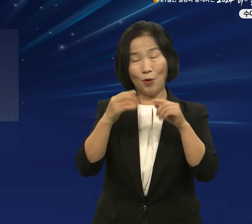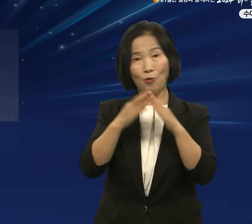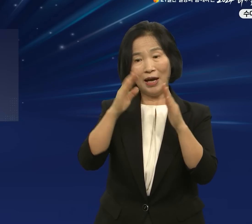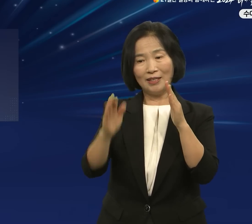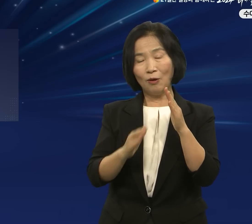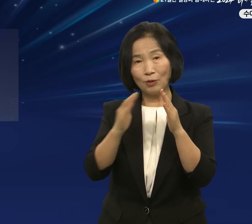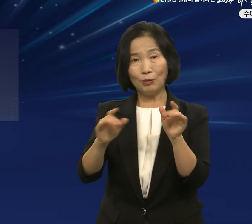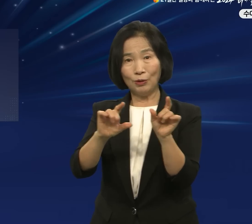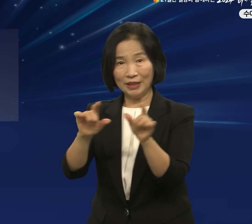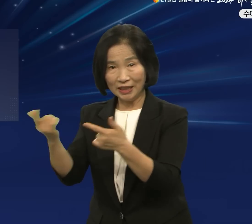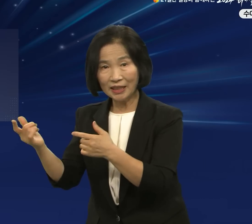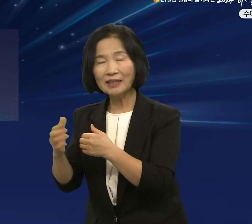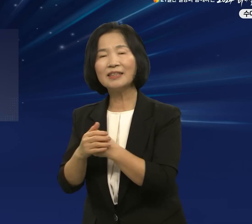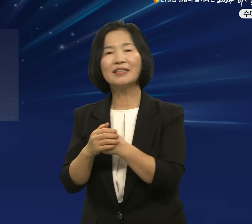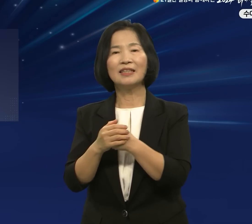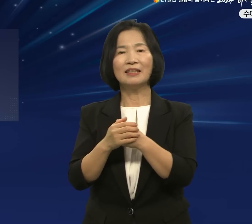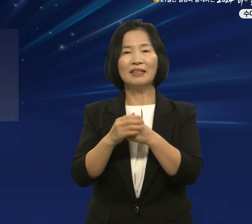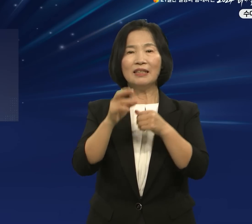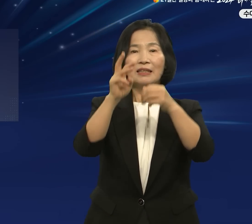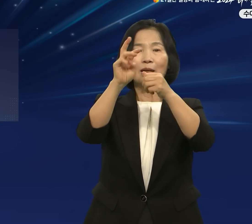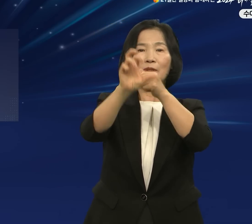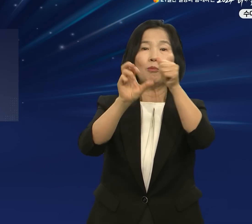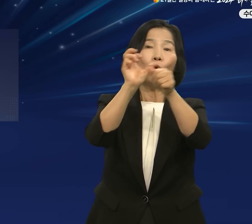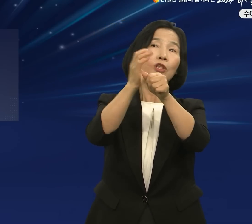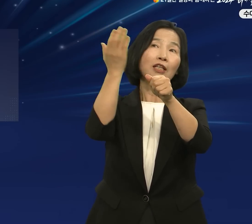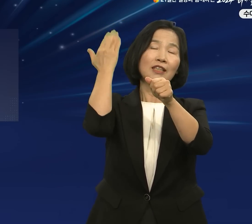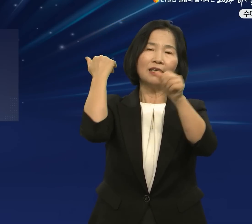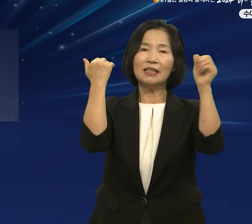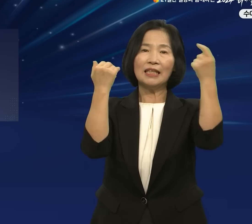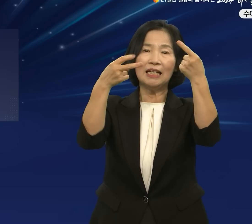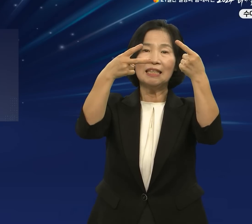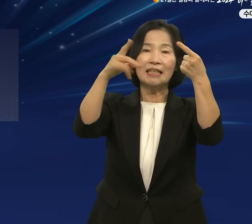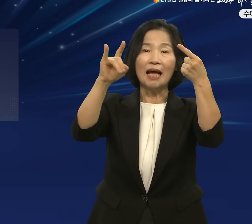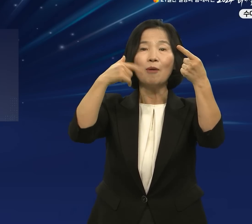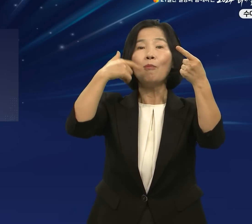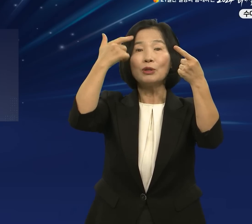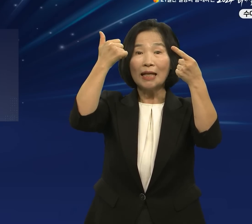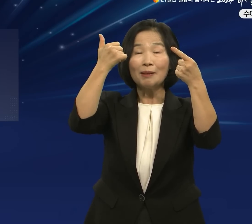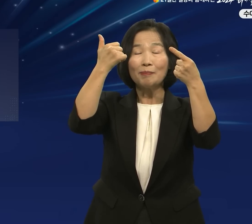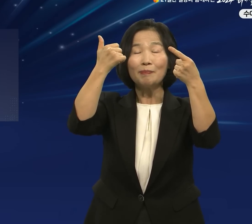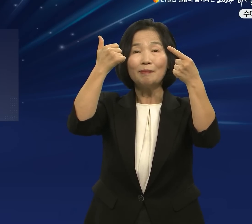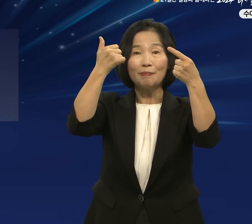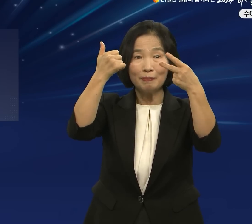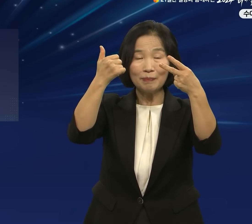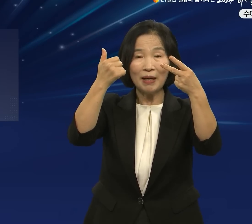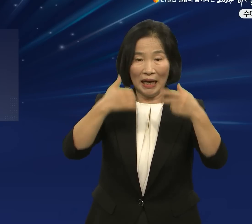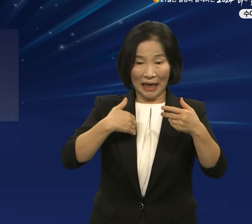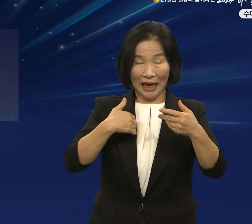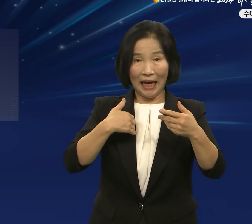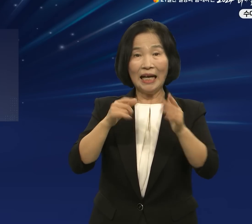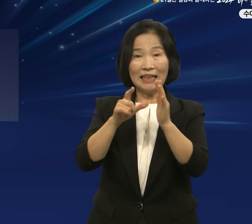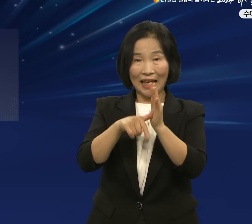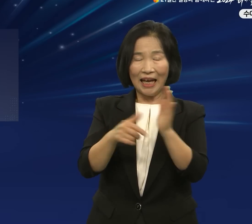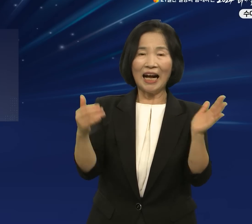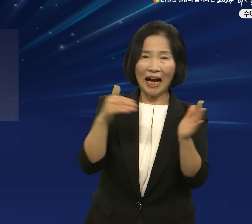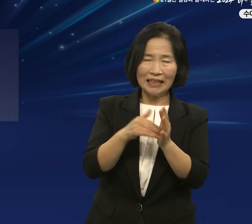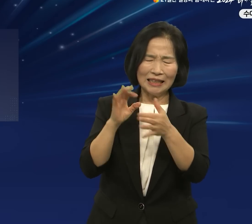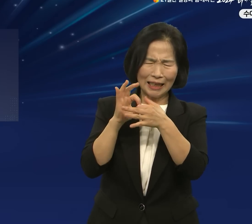35년 전 일대 목회자부터 예배 후에 이렇게 외칩니다.